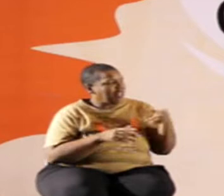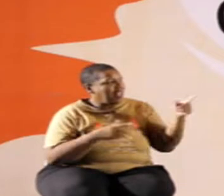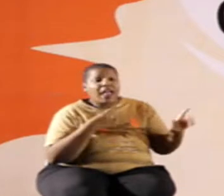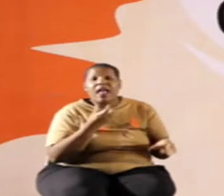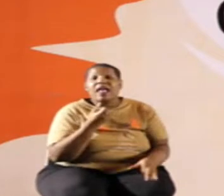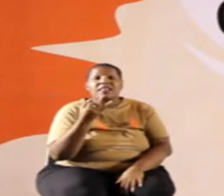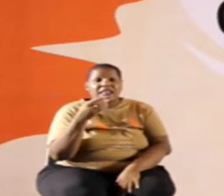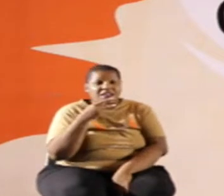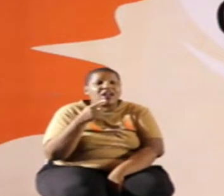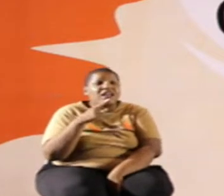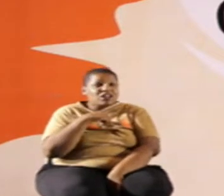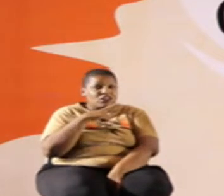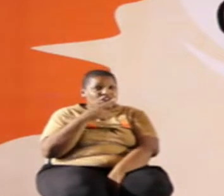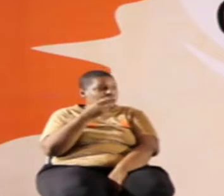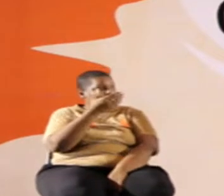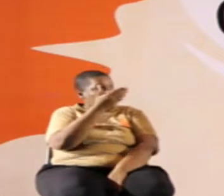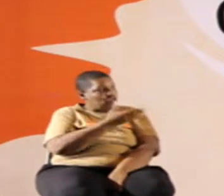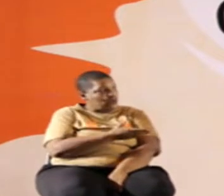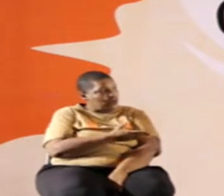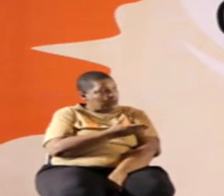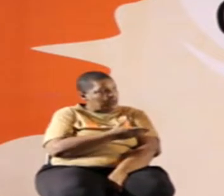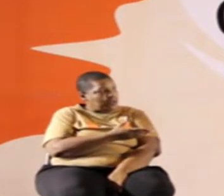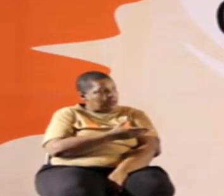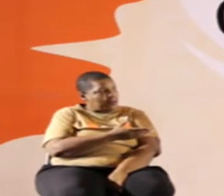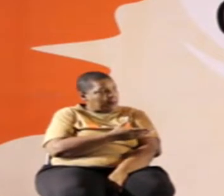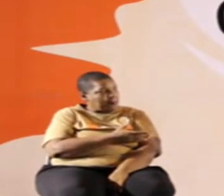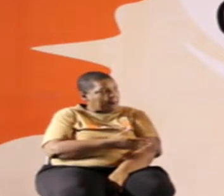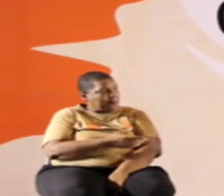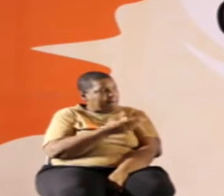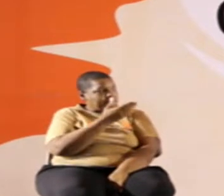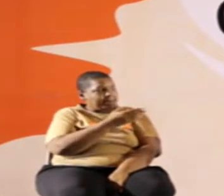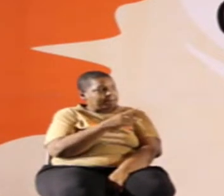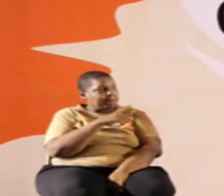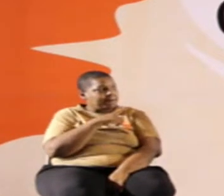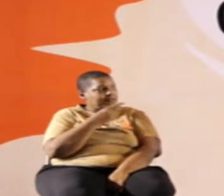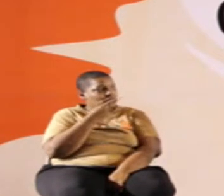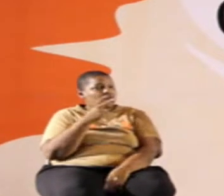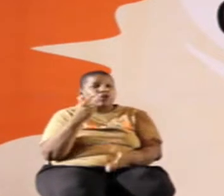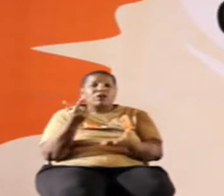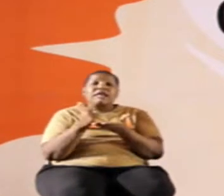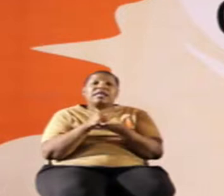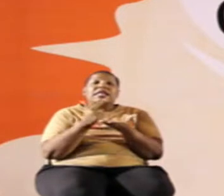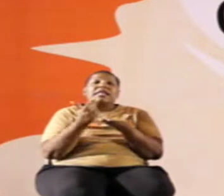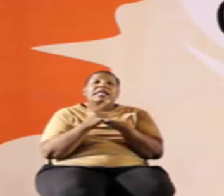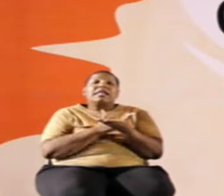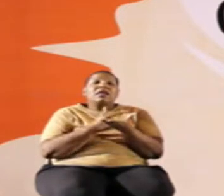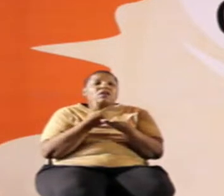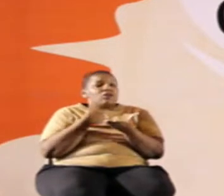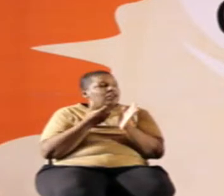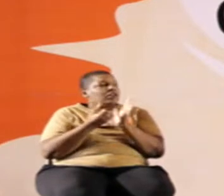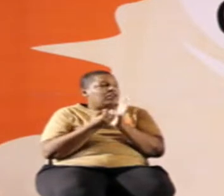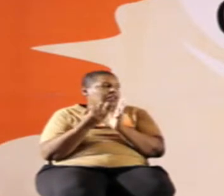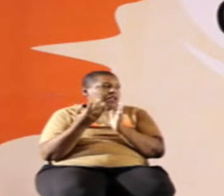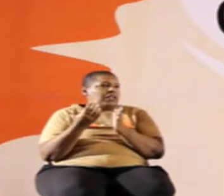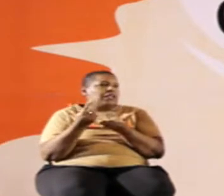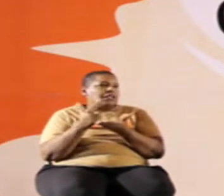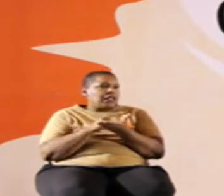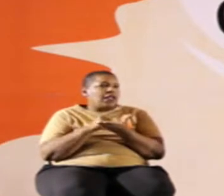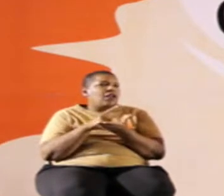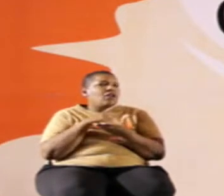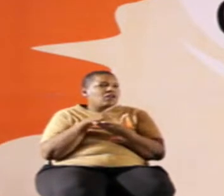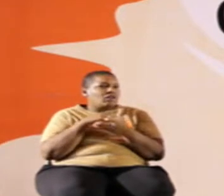várias narrativas nessa capa aqui. Né? Nessa capa que é esse livro. O que é esse livro? É claro que esse livro é a